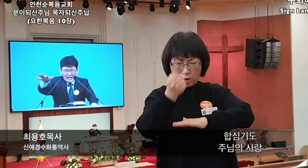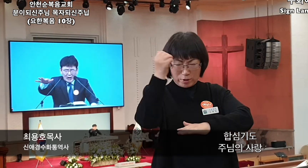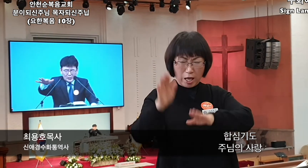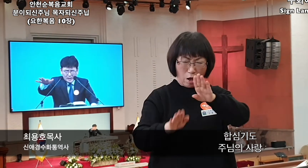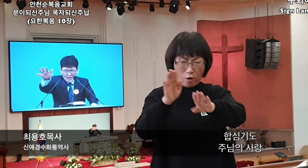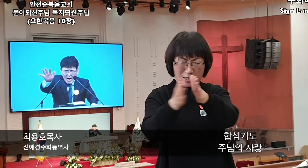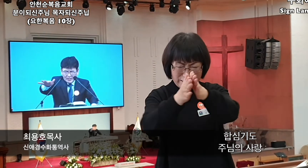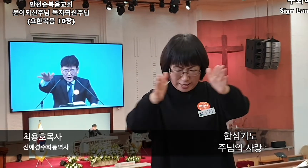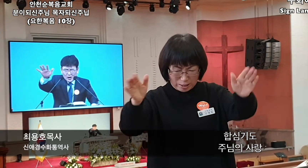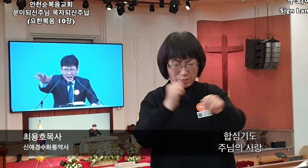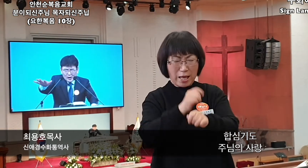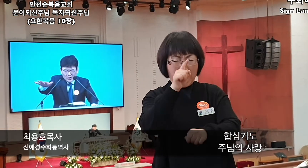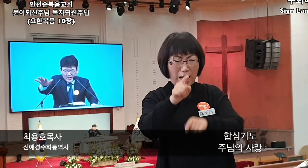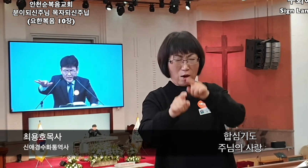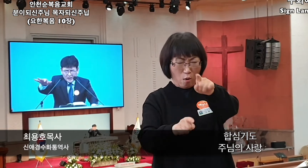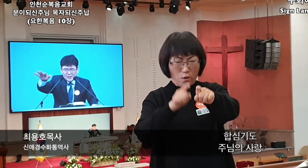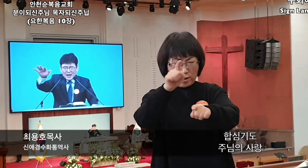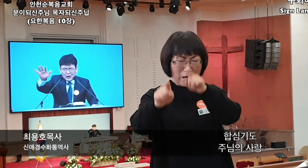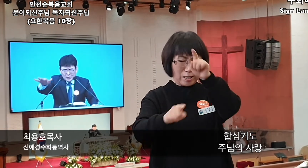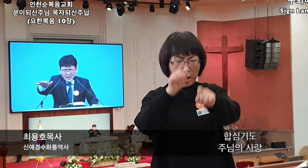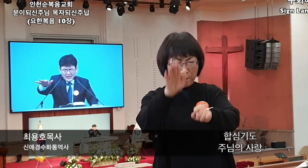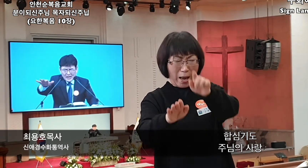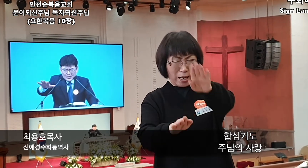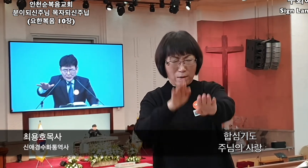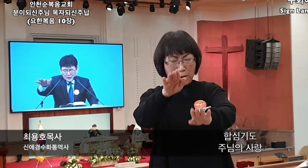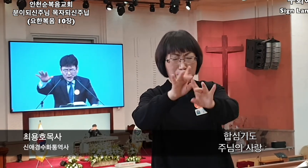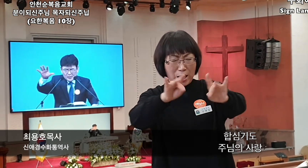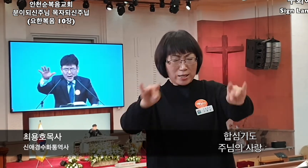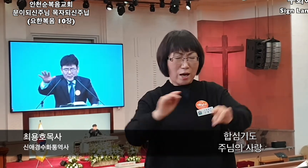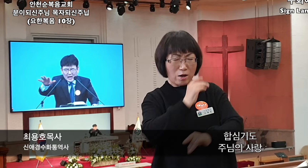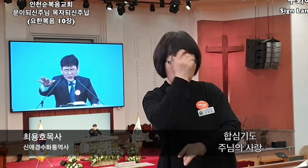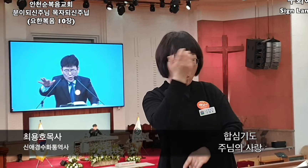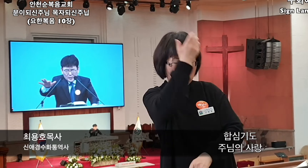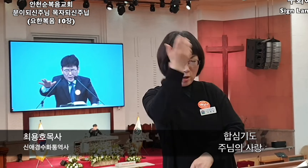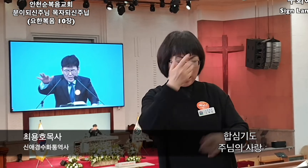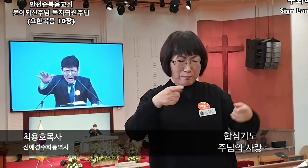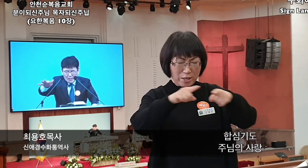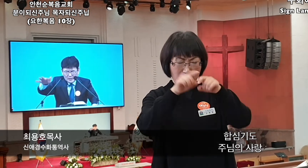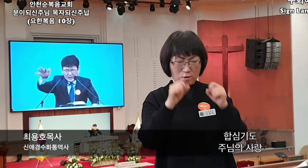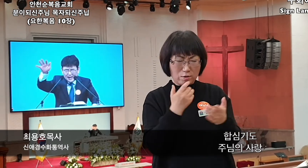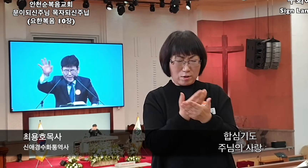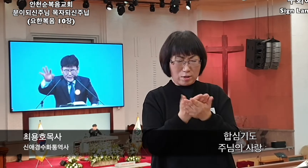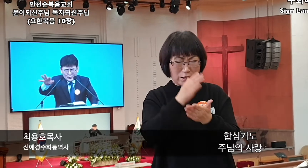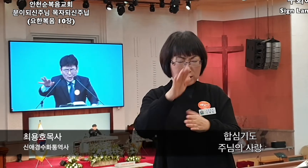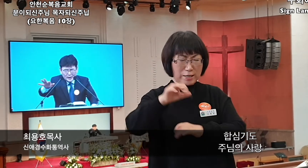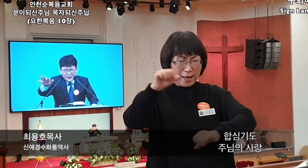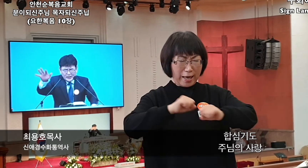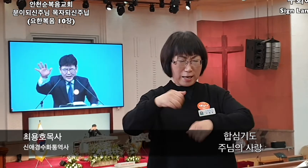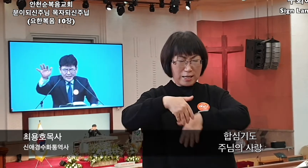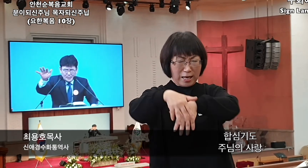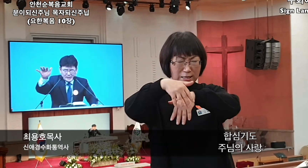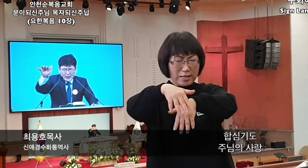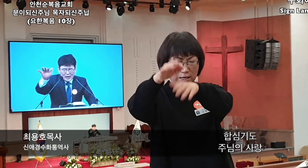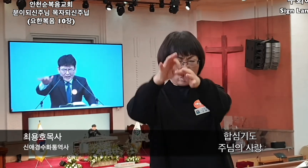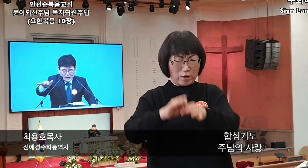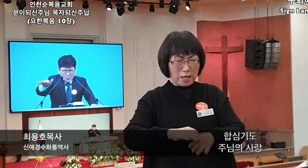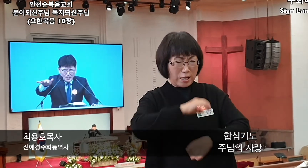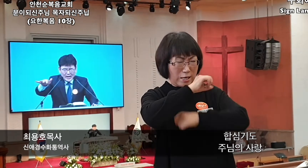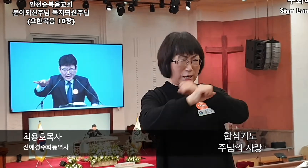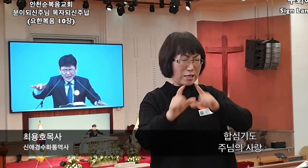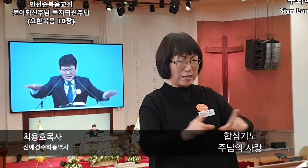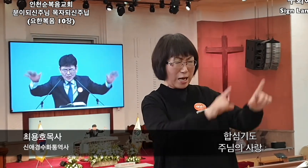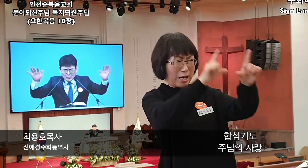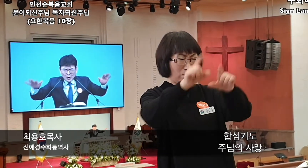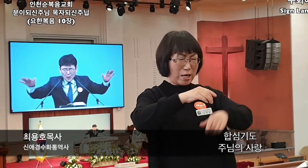걷기 시작하오니 한 걸음 한 걸음 내리는 그 발걸음마다 성령님 함께 하시오며 아버지 그 행진을 통하여 이들의 삶을 자유하게 하실